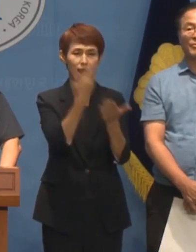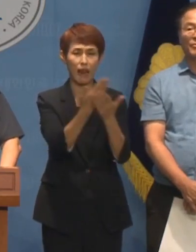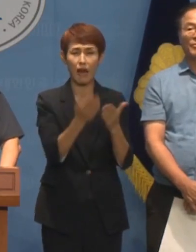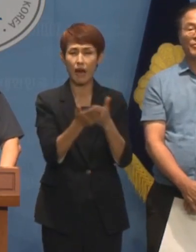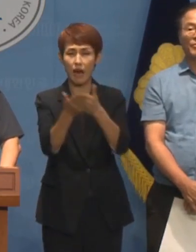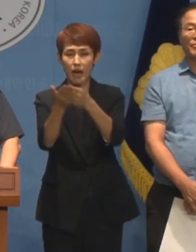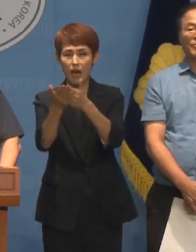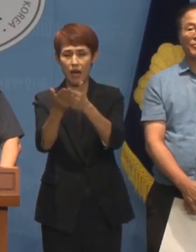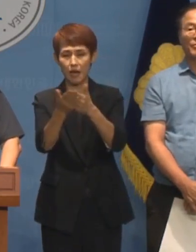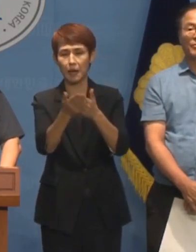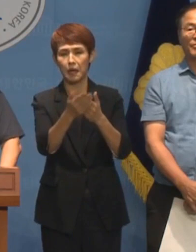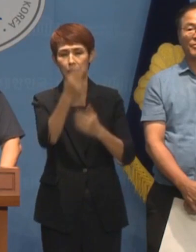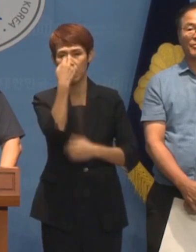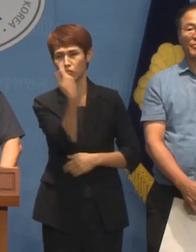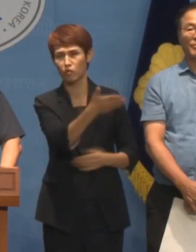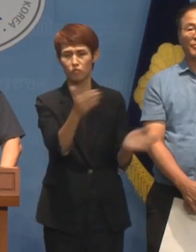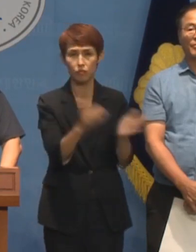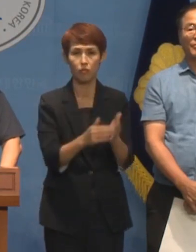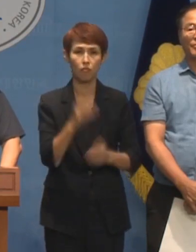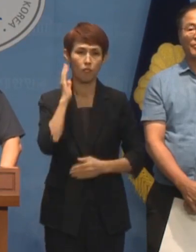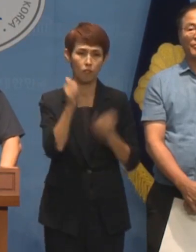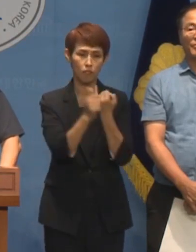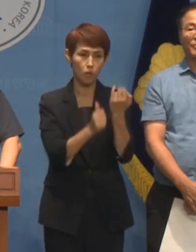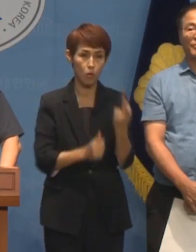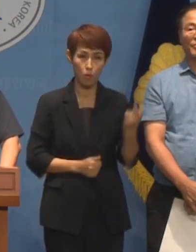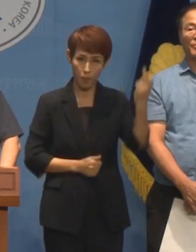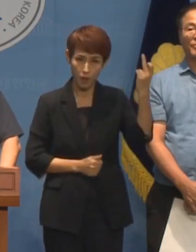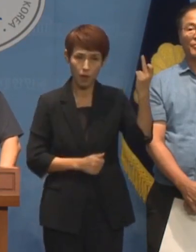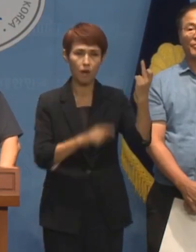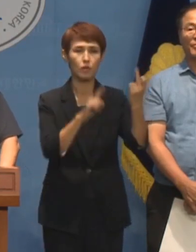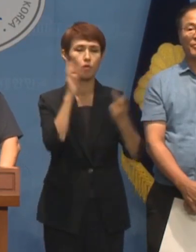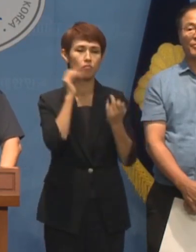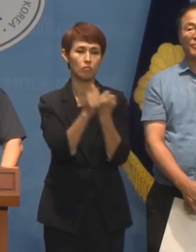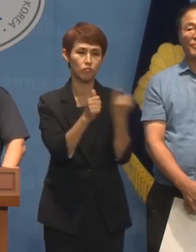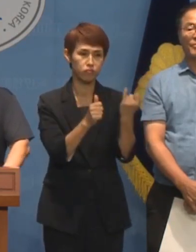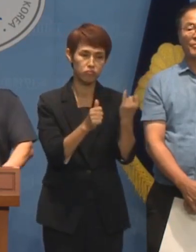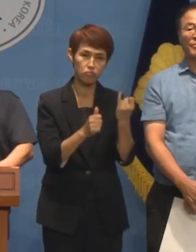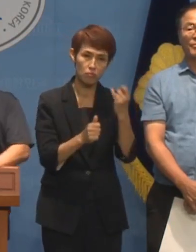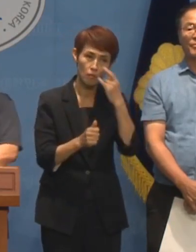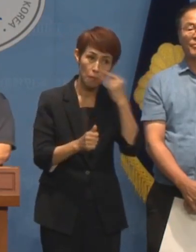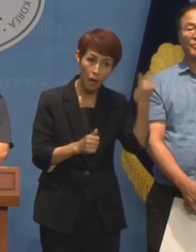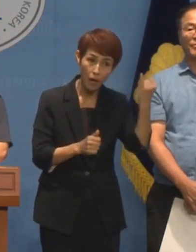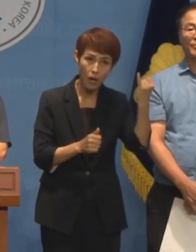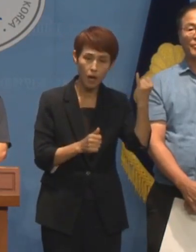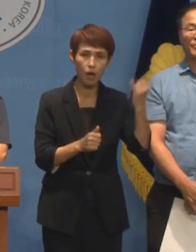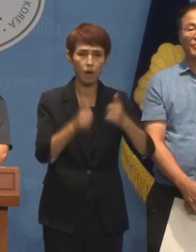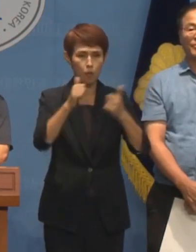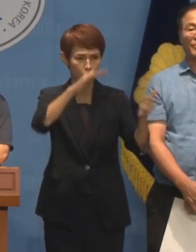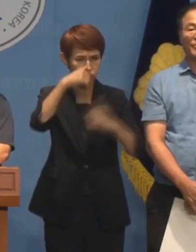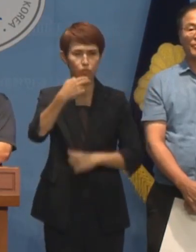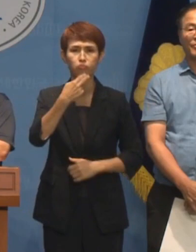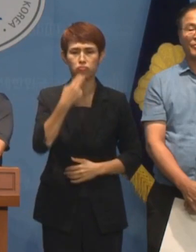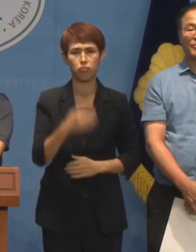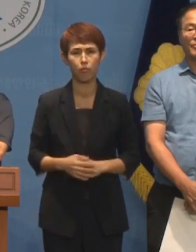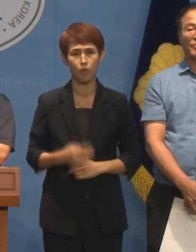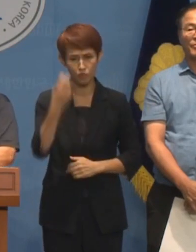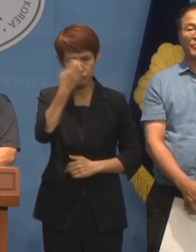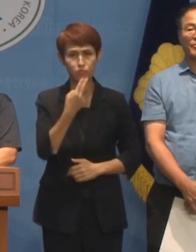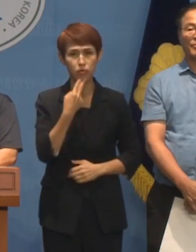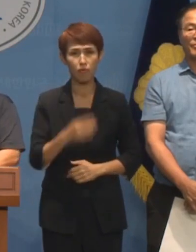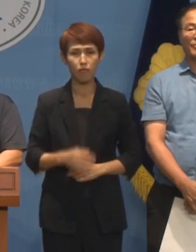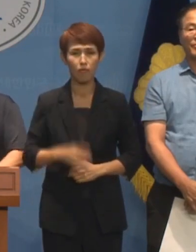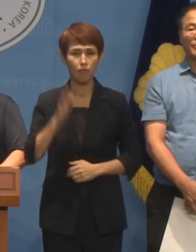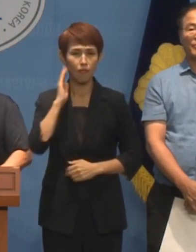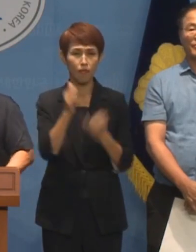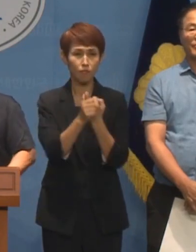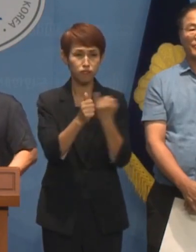무죄 나오고 김건희 오빠와 최은순 김건희도 어떻게 될지 모릅니다. 아예 기소조차 하지도 않았고 수사조차도 안 했어요. 김건희 오빠만 지금 겨우